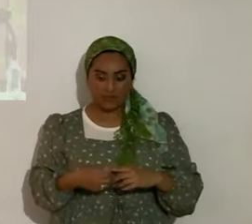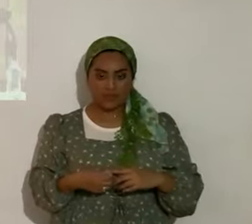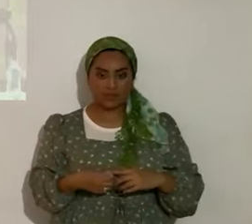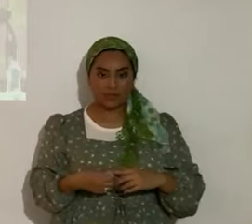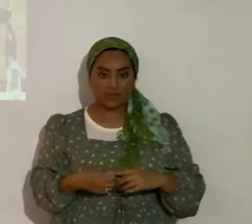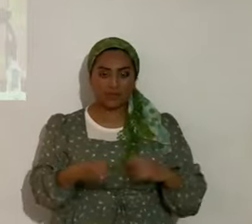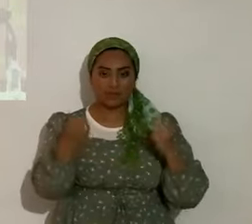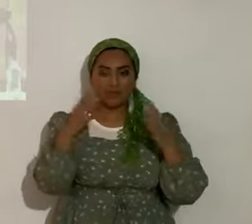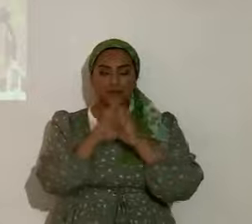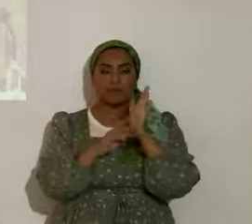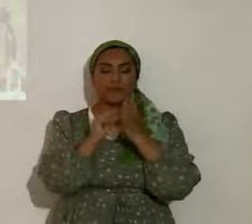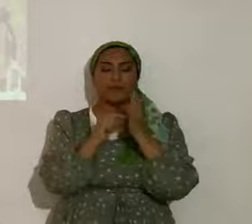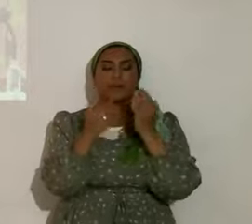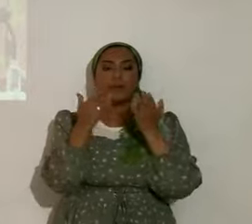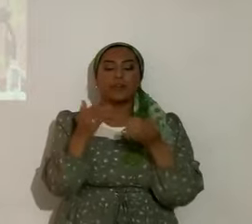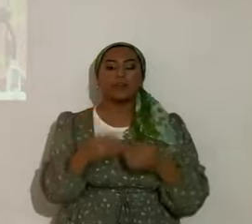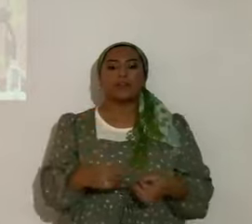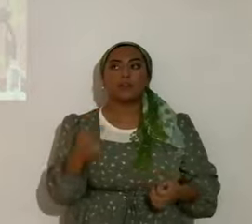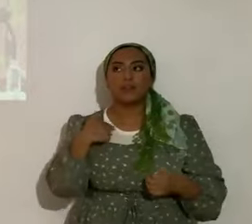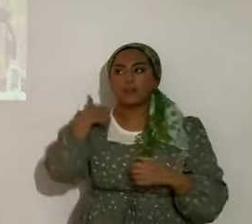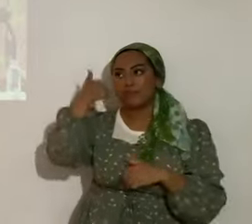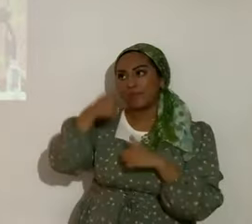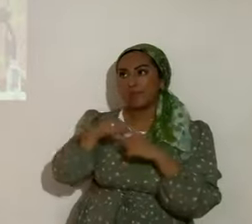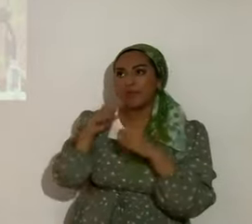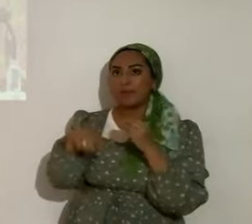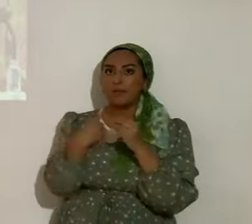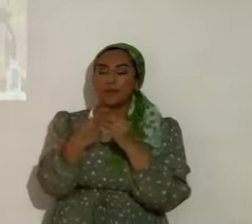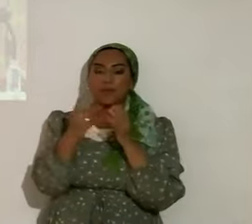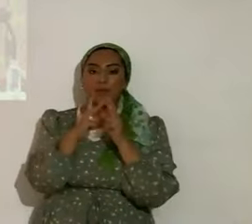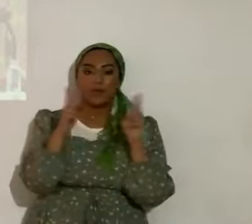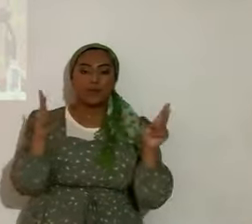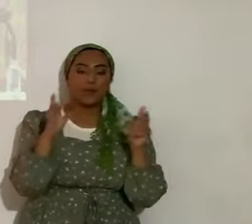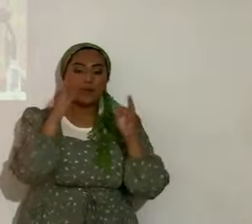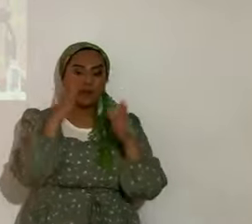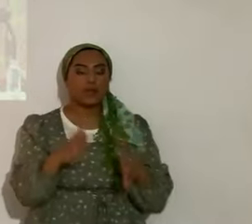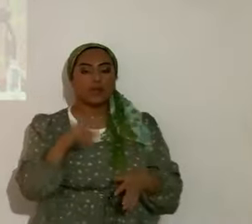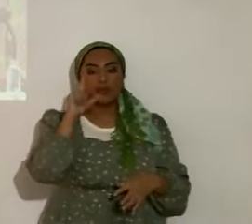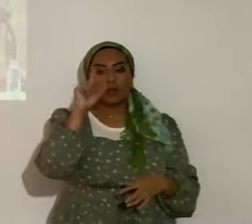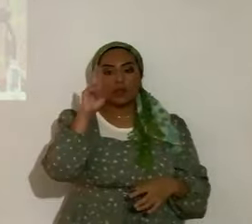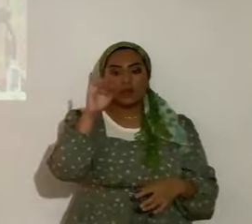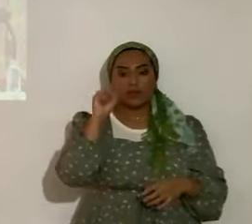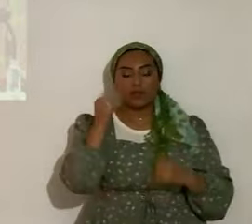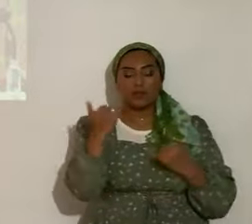tantas citas que les quiero dar, me recuerdo de la parasha del Rey Luis hoy en la mañana.